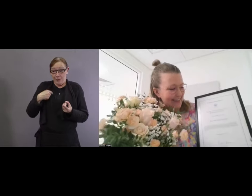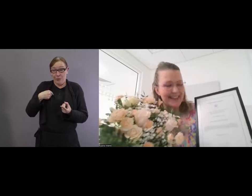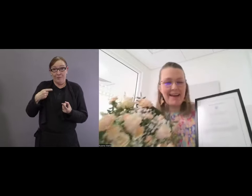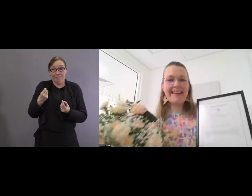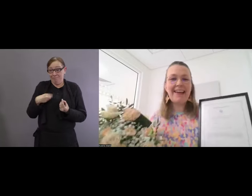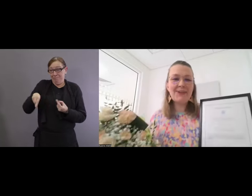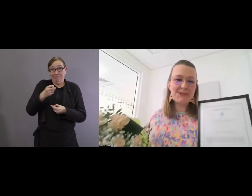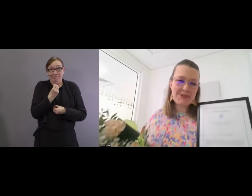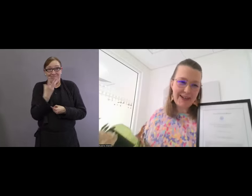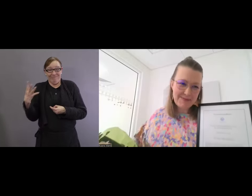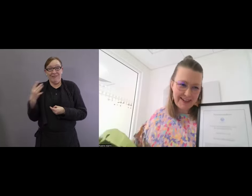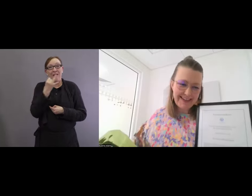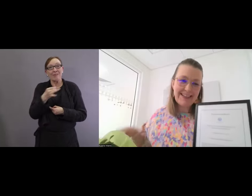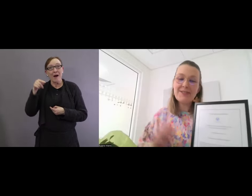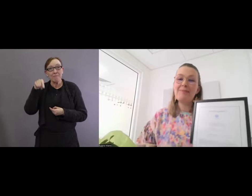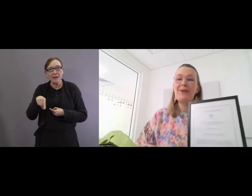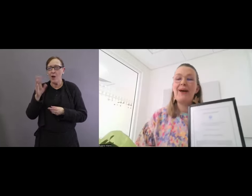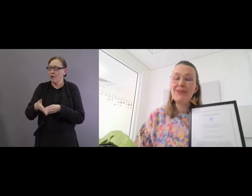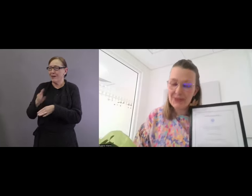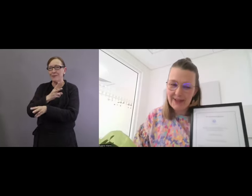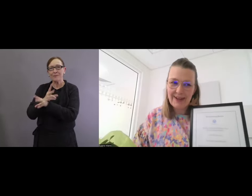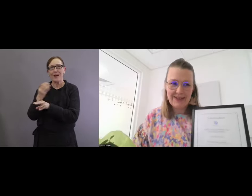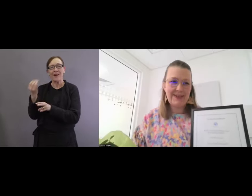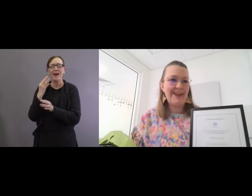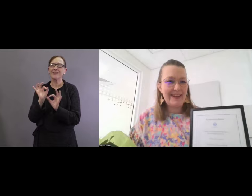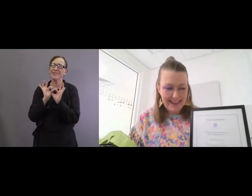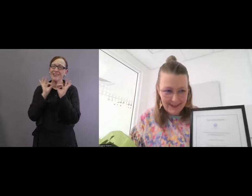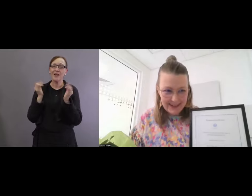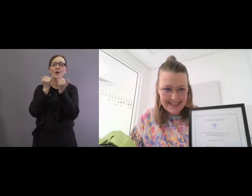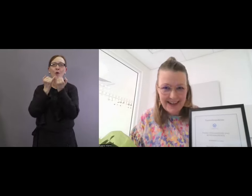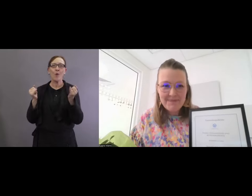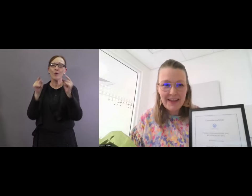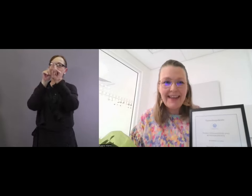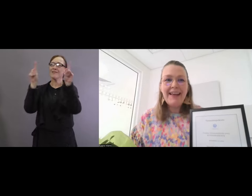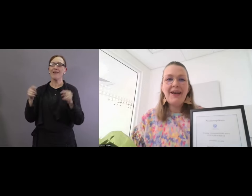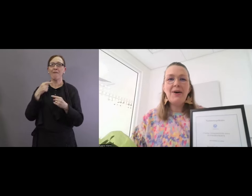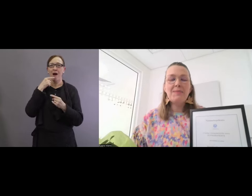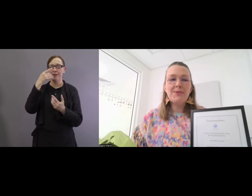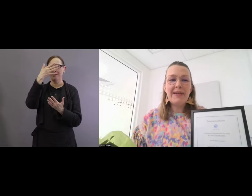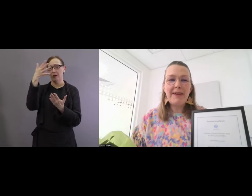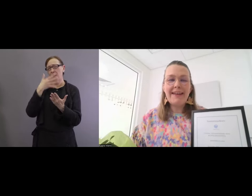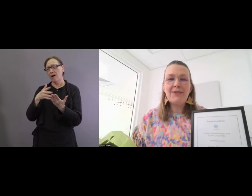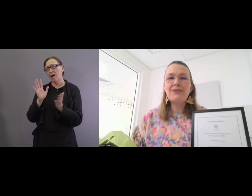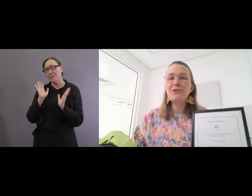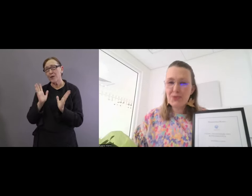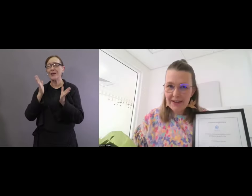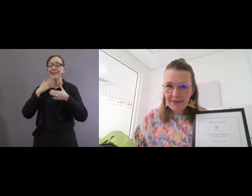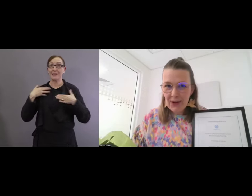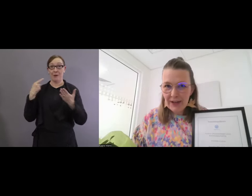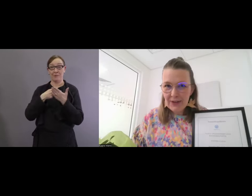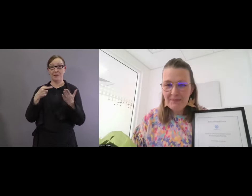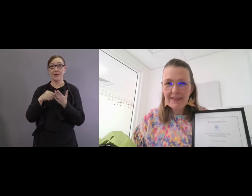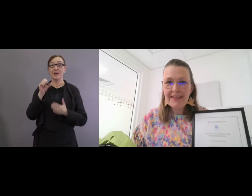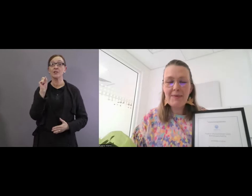Tänne saatiin tämä hieno kunniamaininta, josta me ollaan todella, todella iloisia. Mun nimeni on